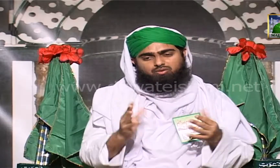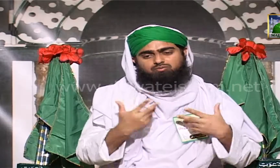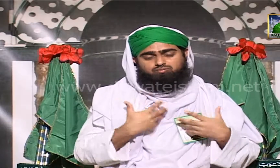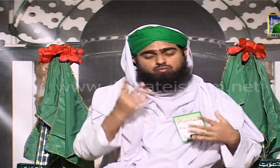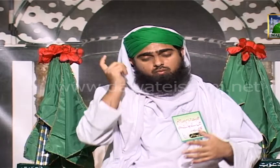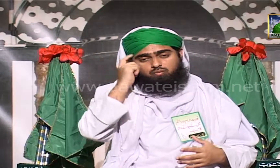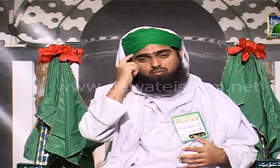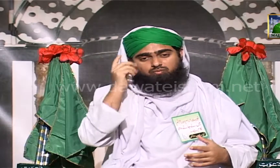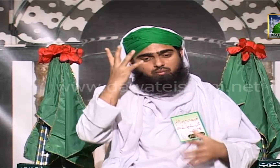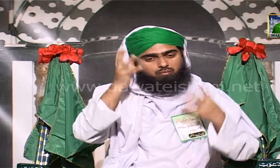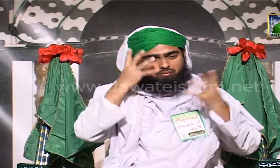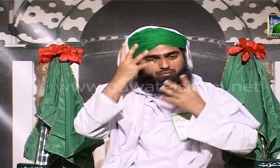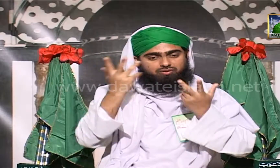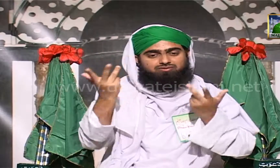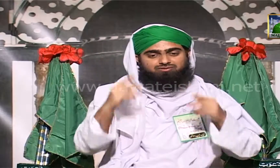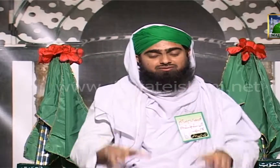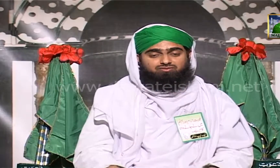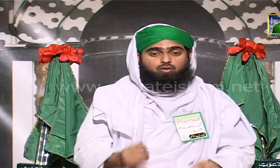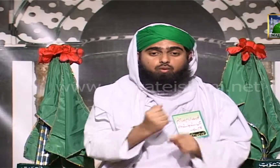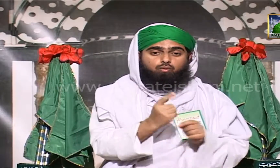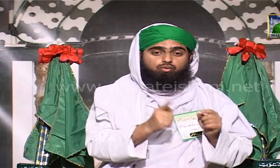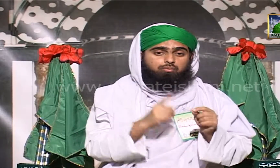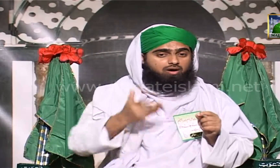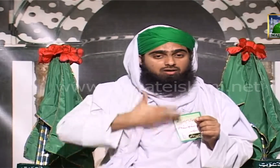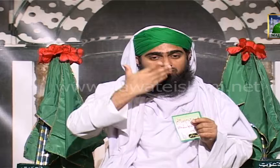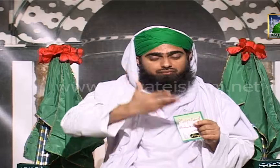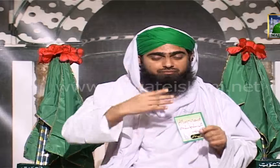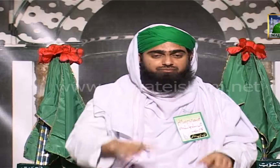دیکھو جس گوشت پاک کو تم مانتے ہیں وہ کیا فرماتے ہیں؟ آپ فرماتے ہیں کہ